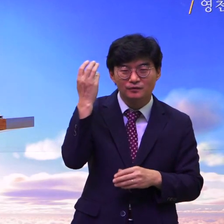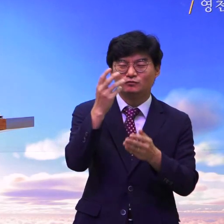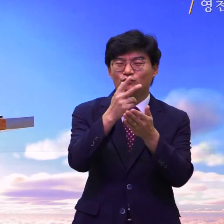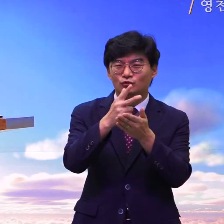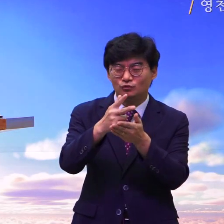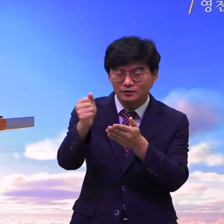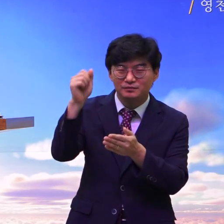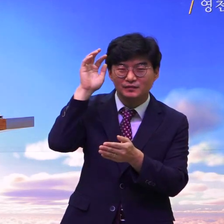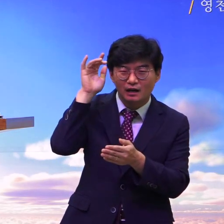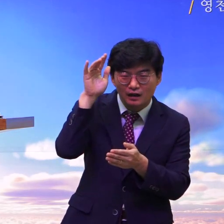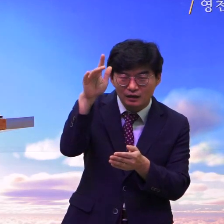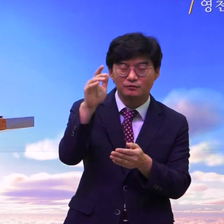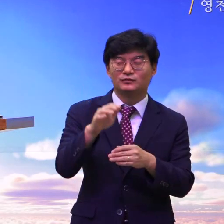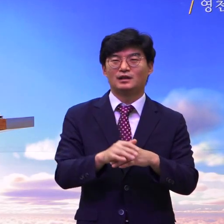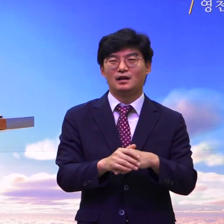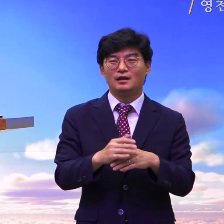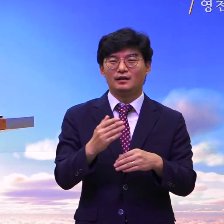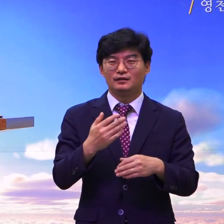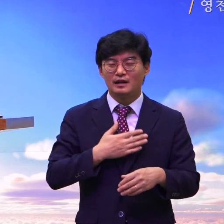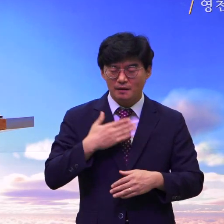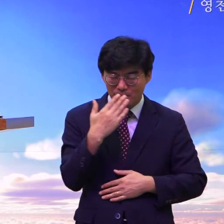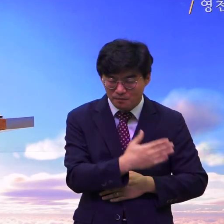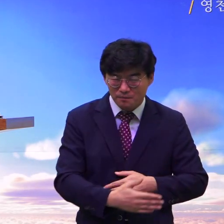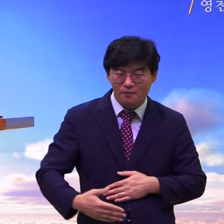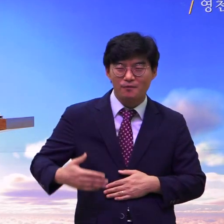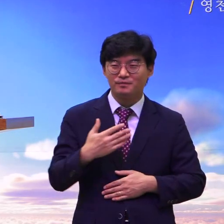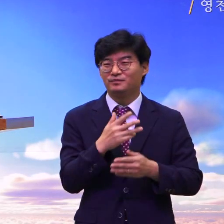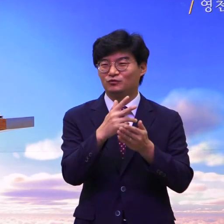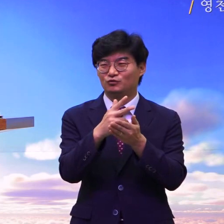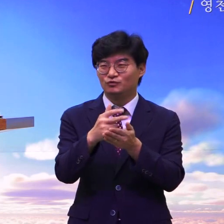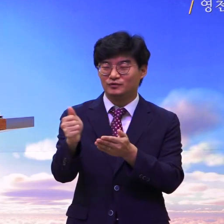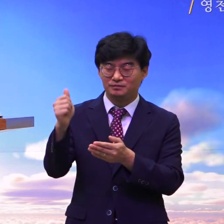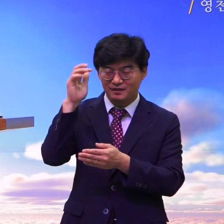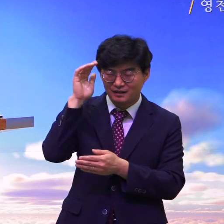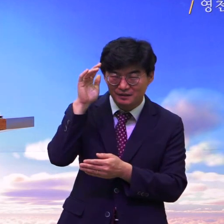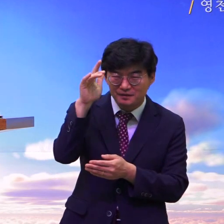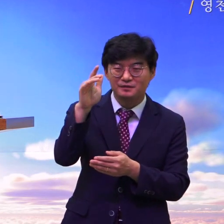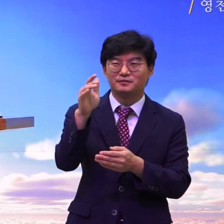갈망합니다. 내 육체가 주님을 앙모합니다.